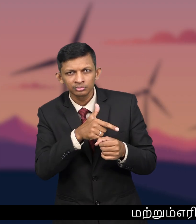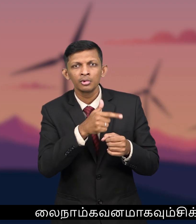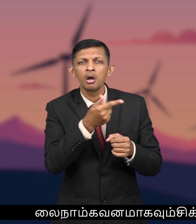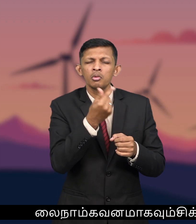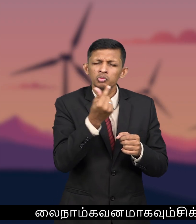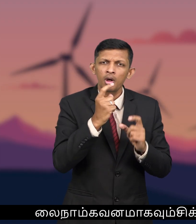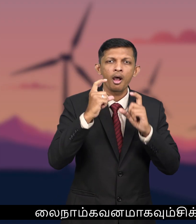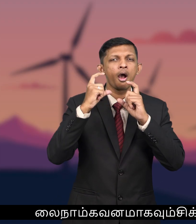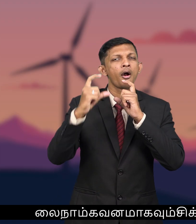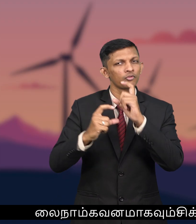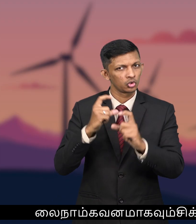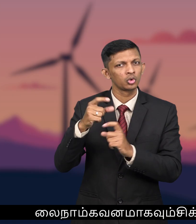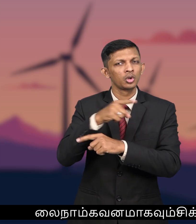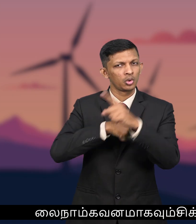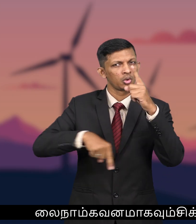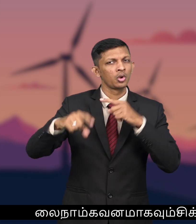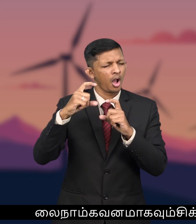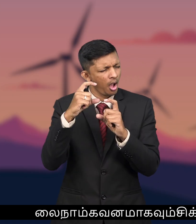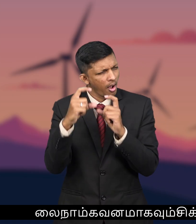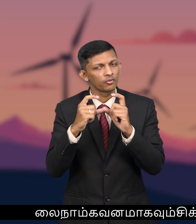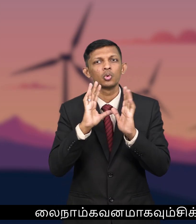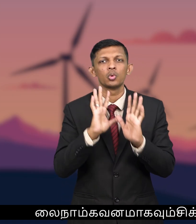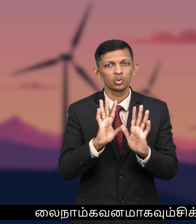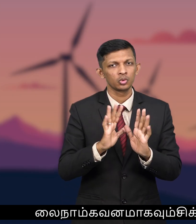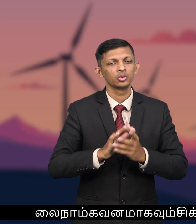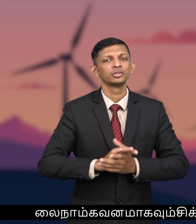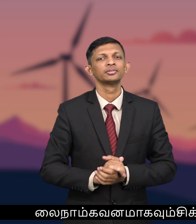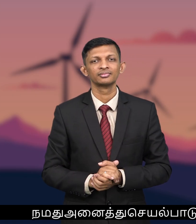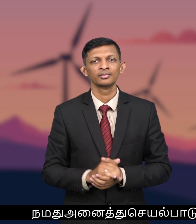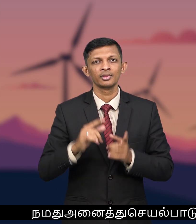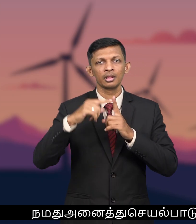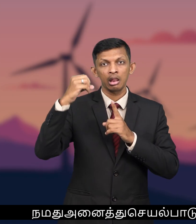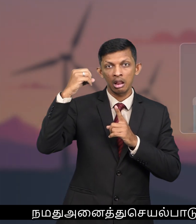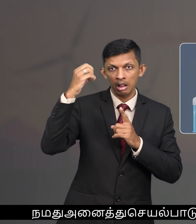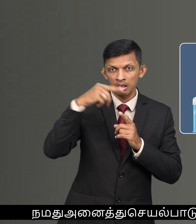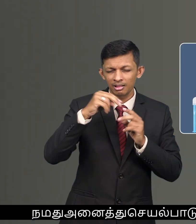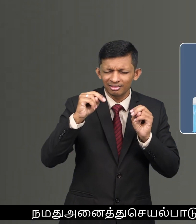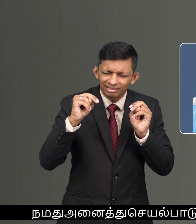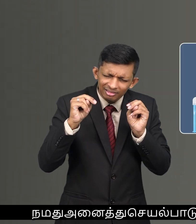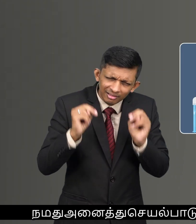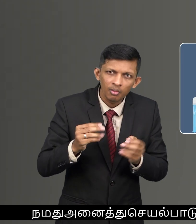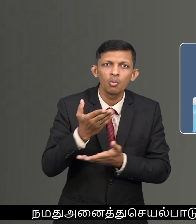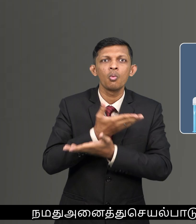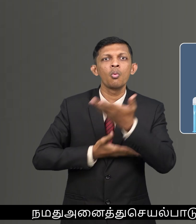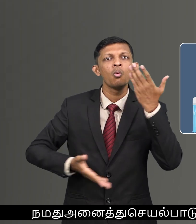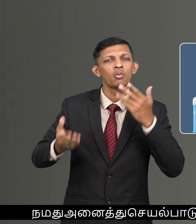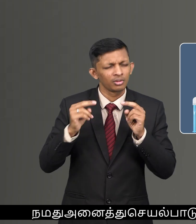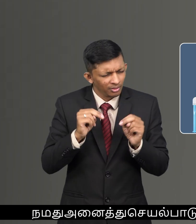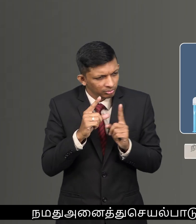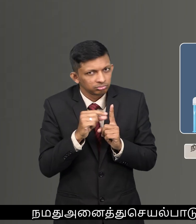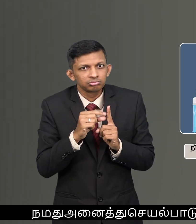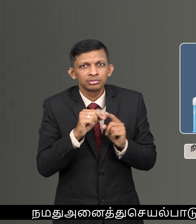போன்ற நாம் கவனமாகவும் சிக்கனமாகவும் பயன்படுத்த வேண்டும். நமது அனைத்து செயல்பாடுகளுக்கும்